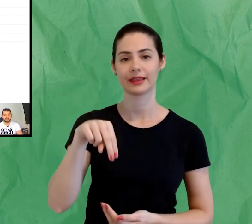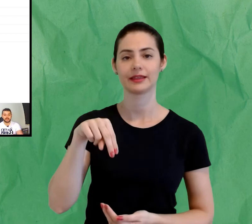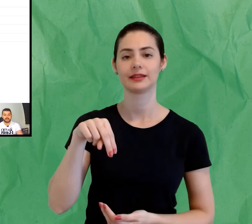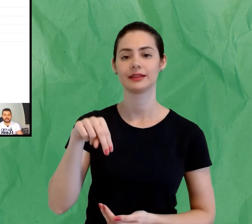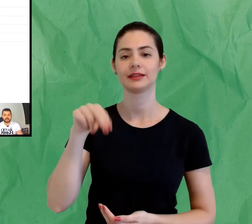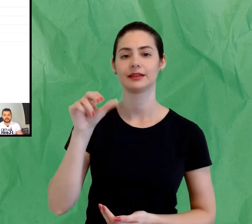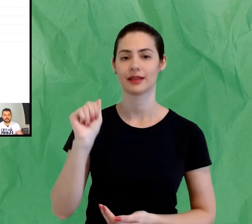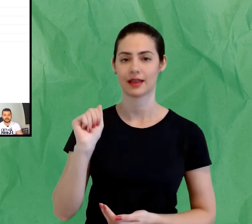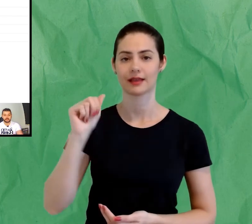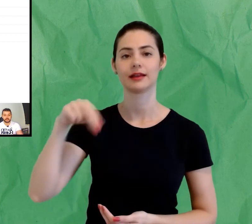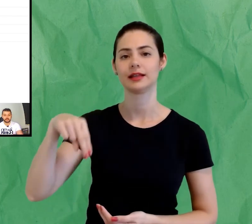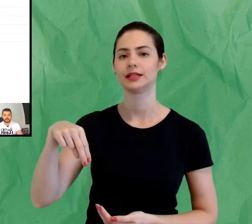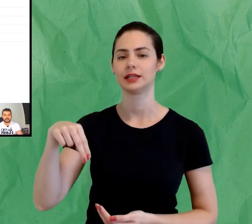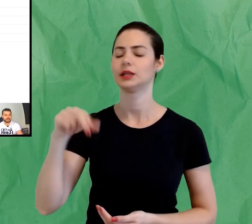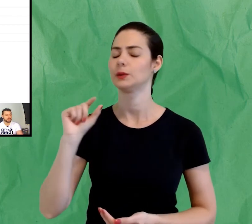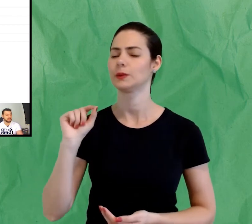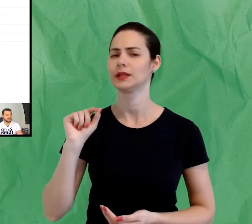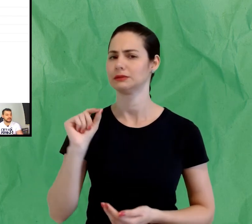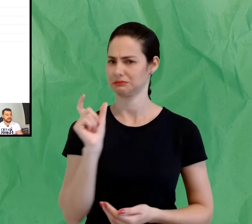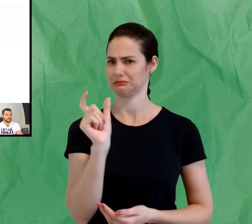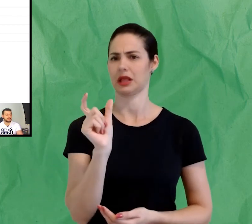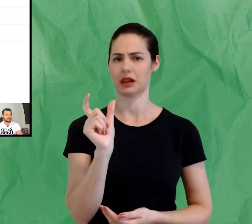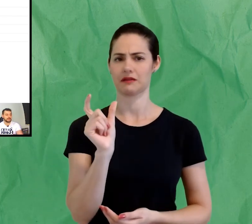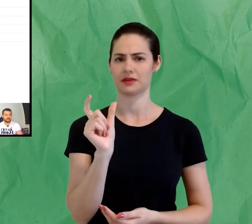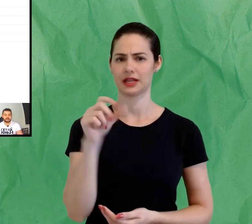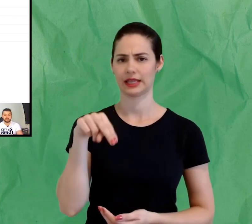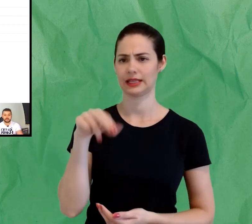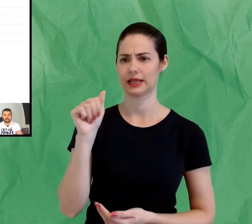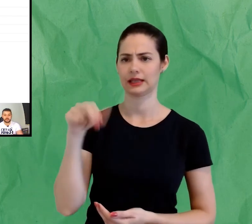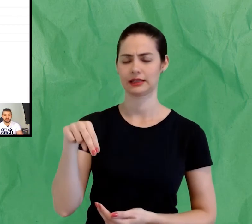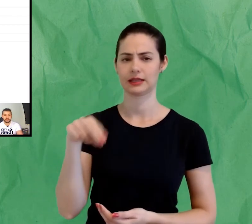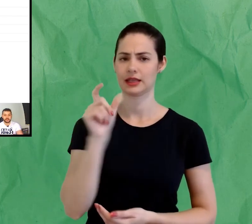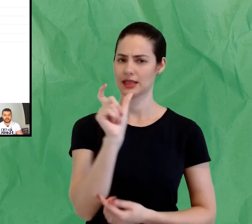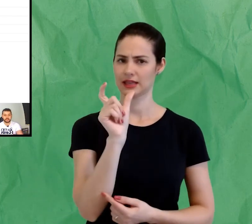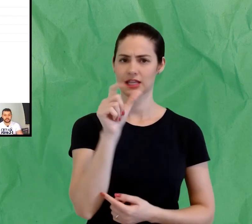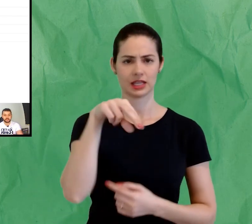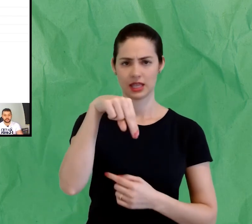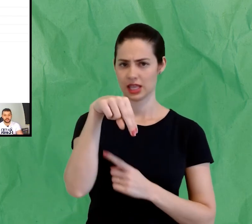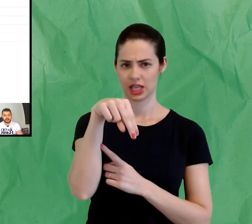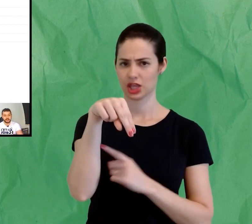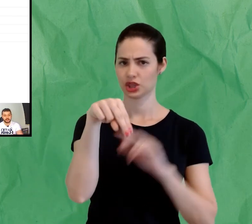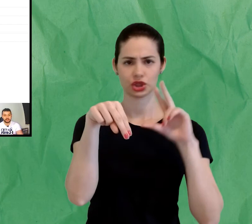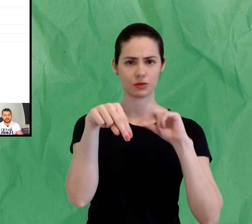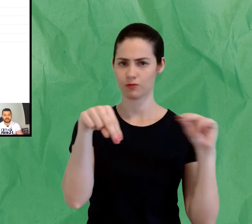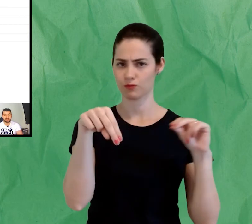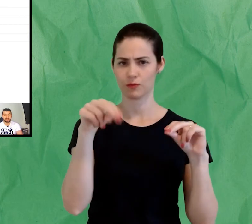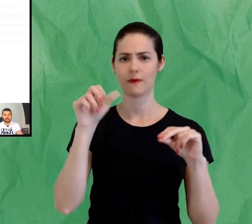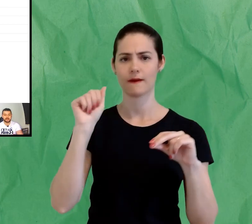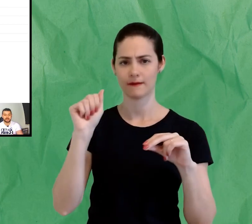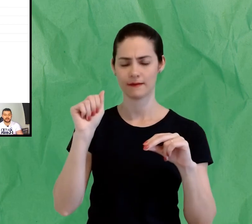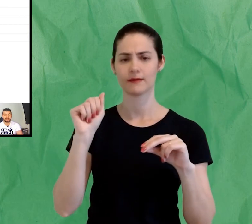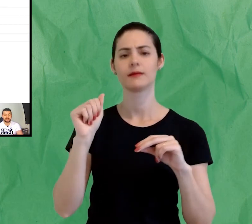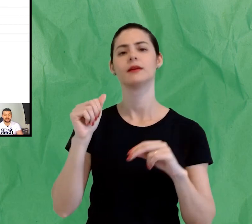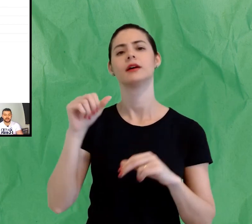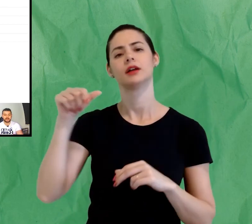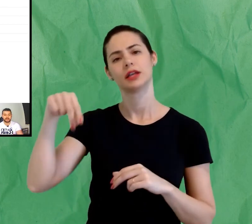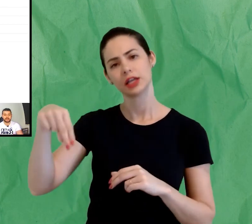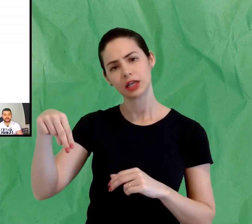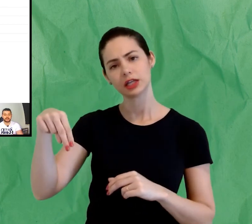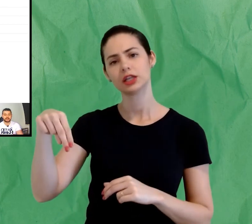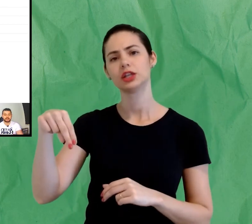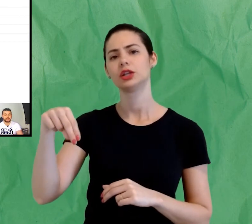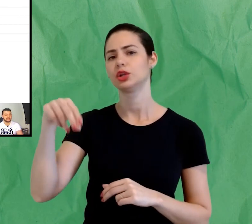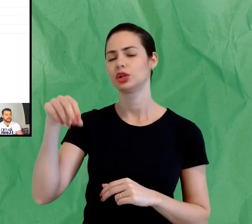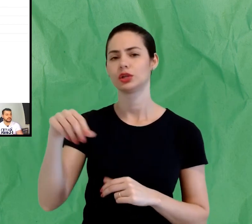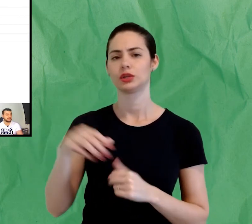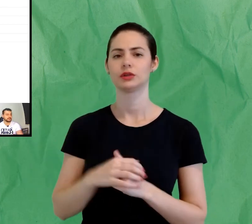com um NaN no código, o NaN, esse primeiro N significa not, o segundo é A e o terceiro é number, terceira letra.